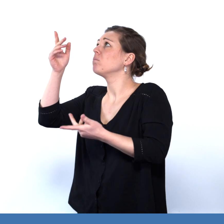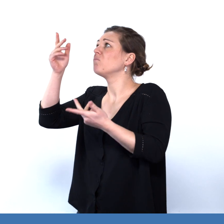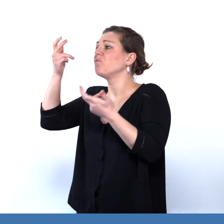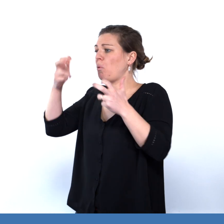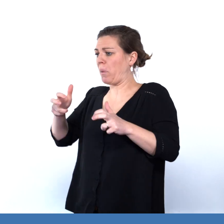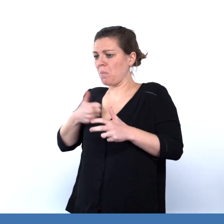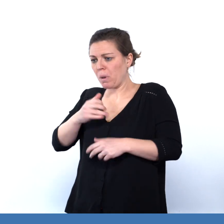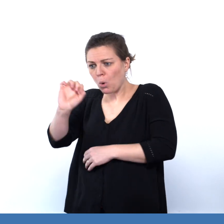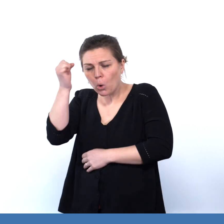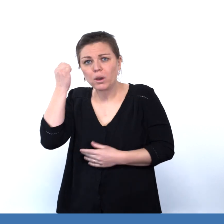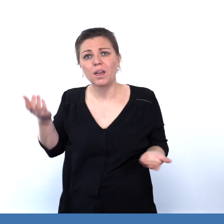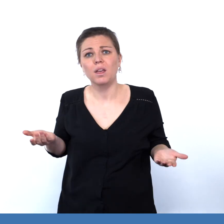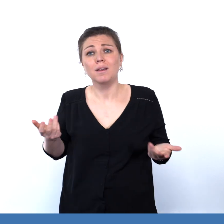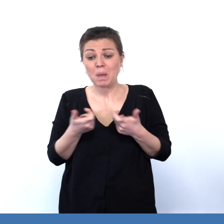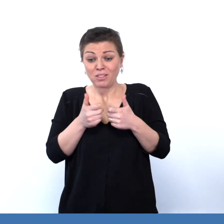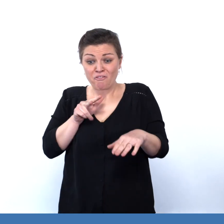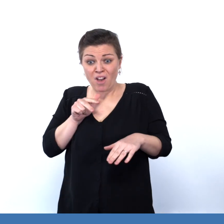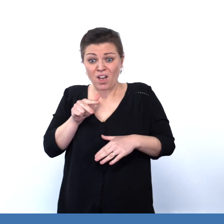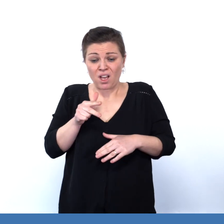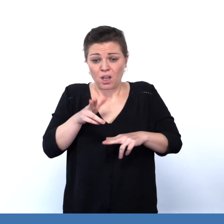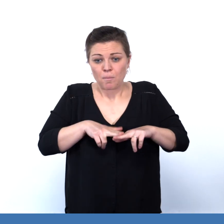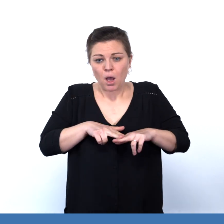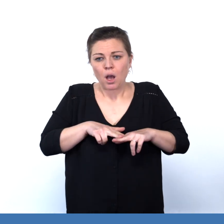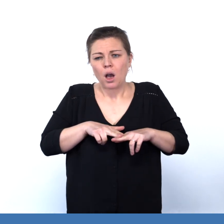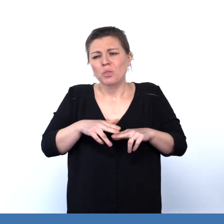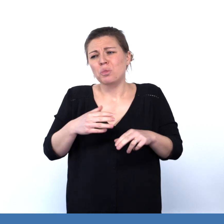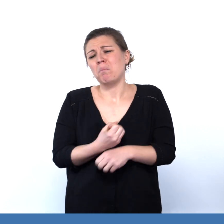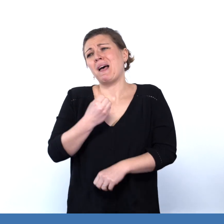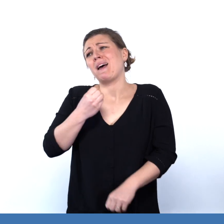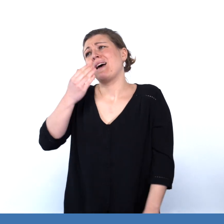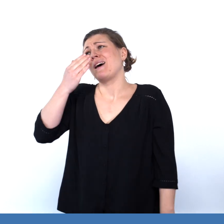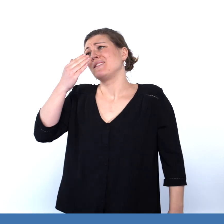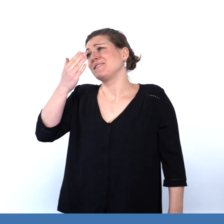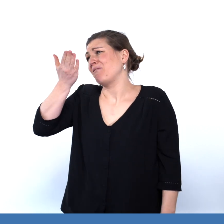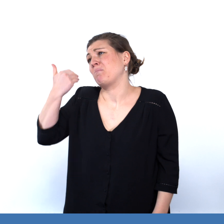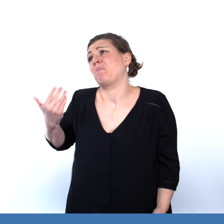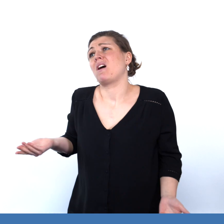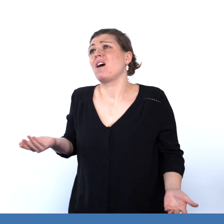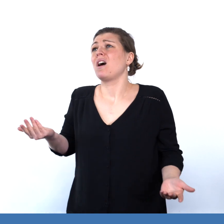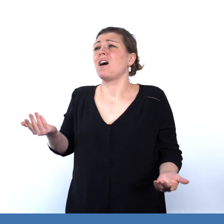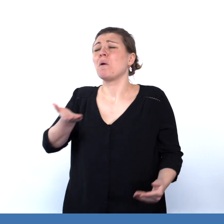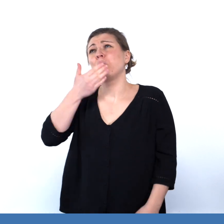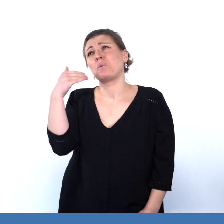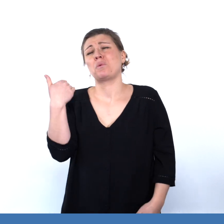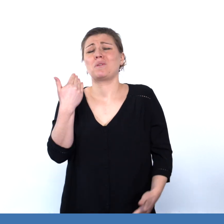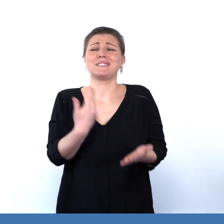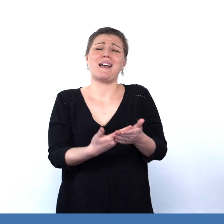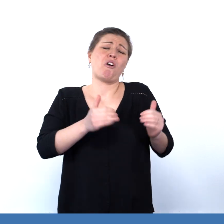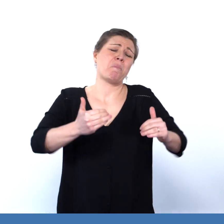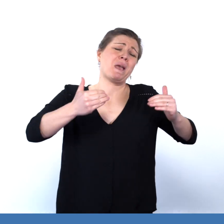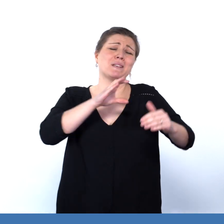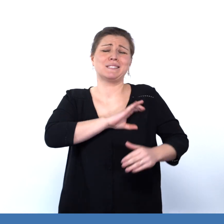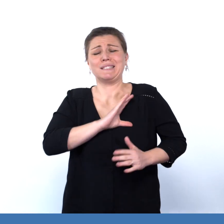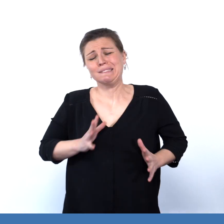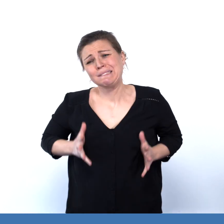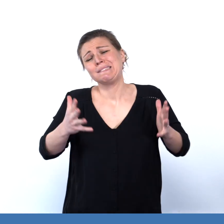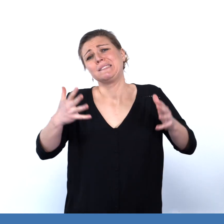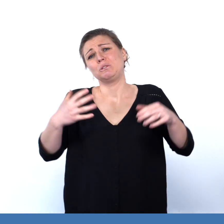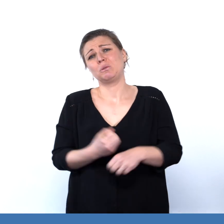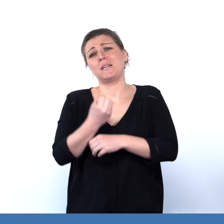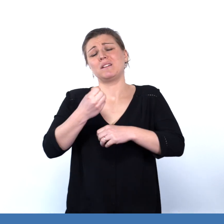me dire, quelque temps avant de mourir, et si j'avais su, j'aurais fait telle chose. Si j'avais su, j'aurais